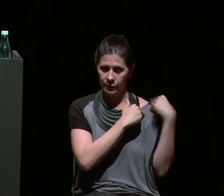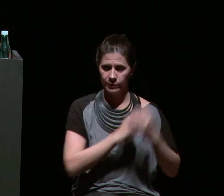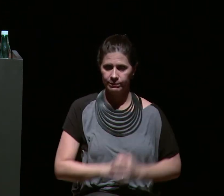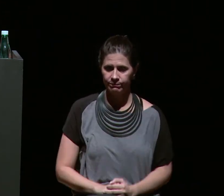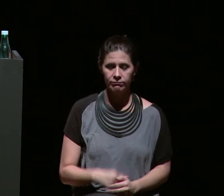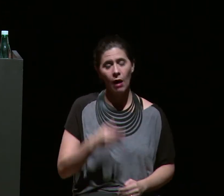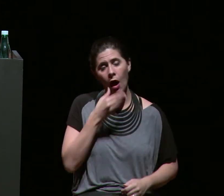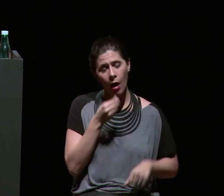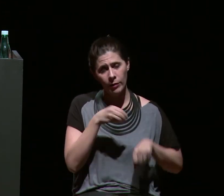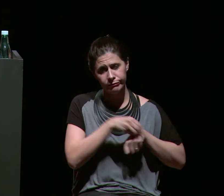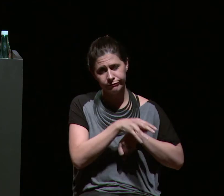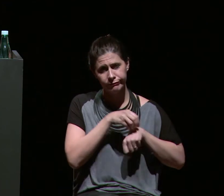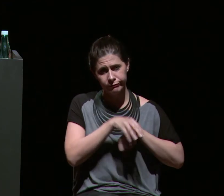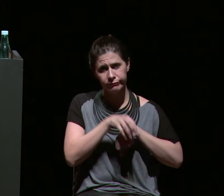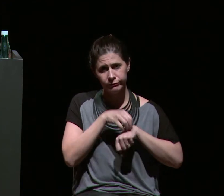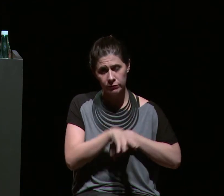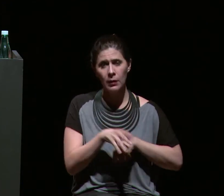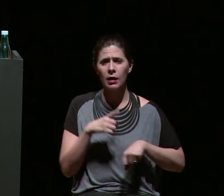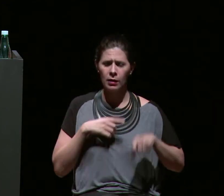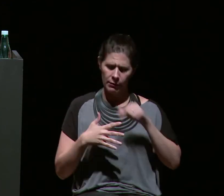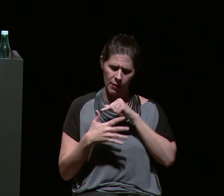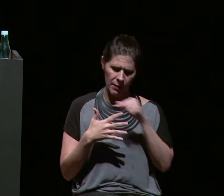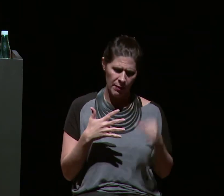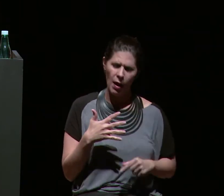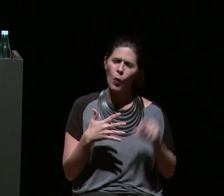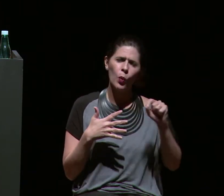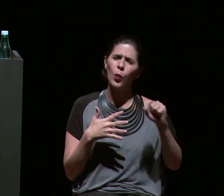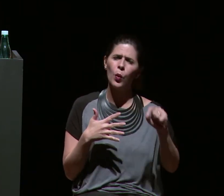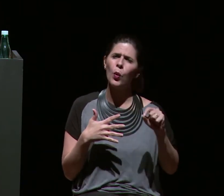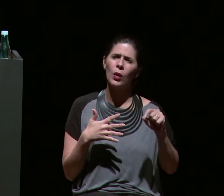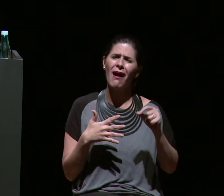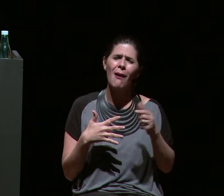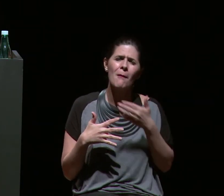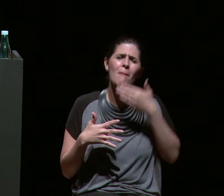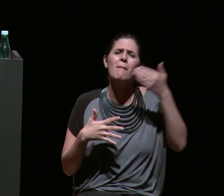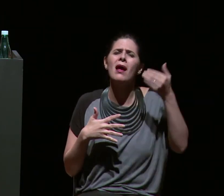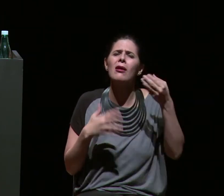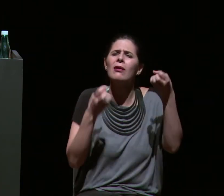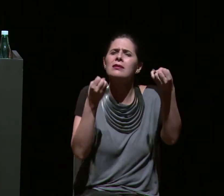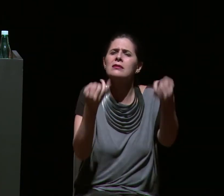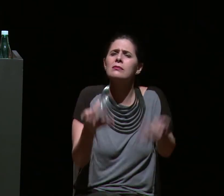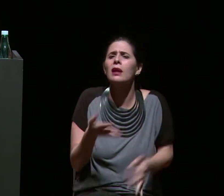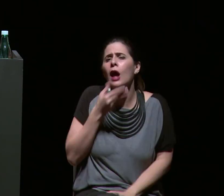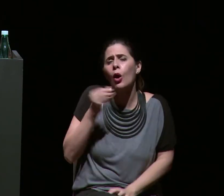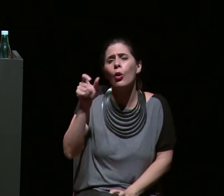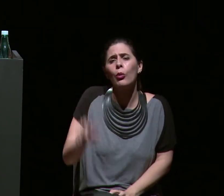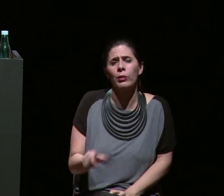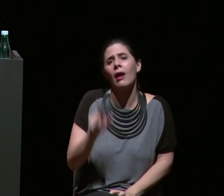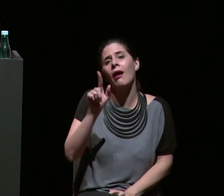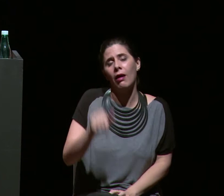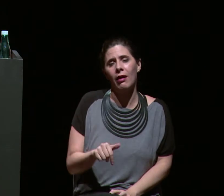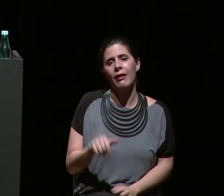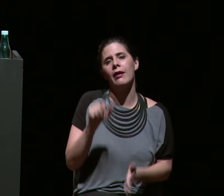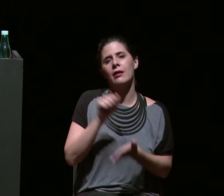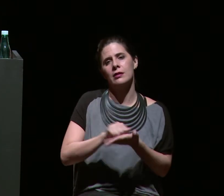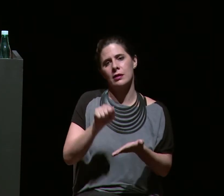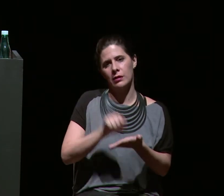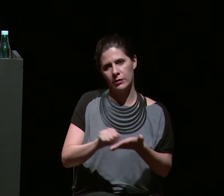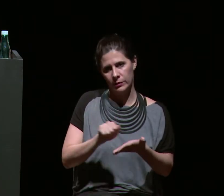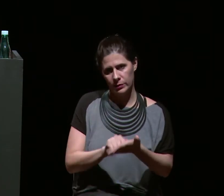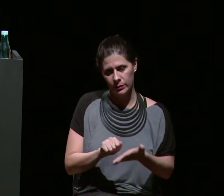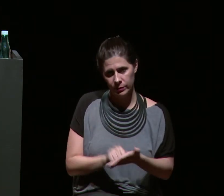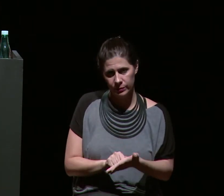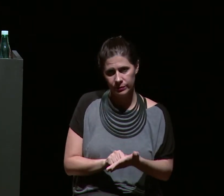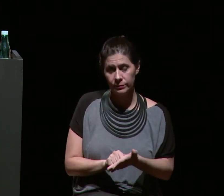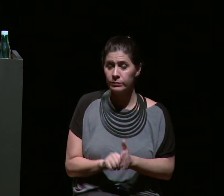melhor descreva seja a de escritor. Segundo Renato, poucos têm uma noção